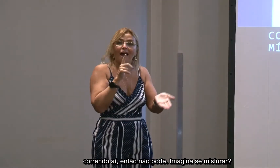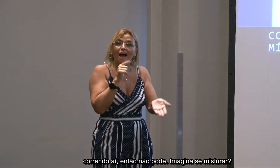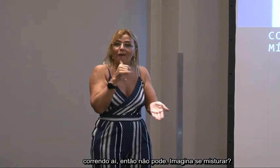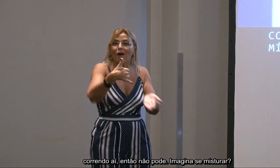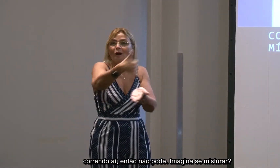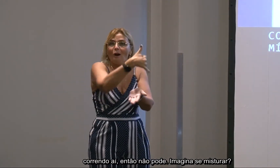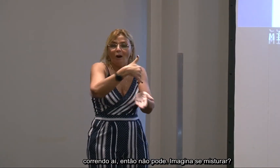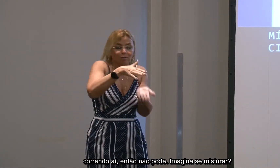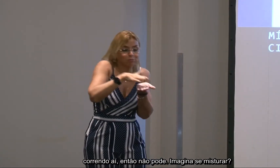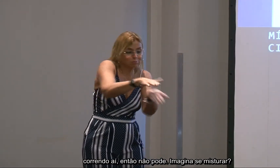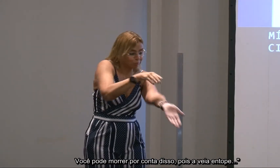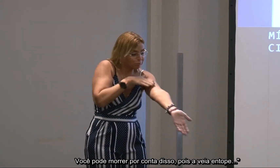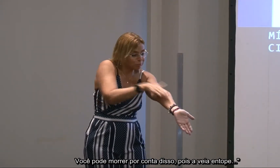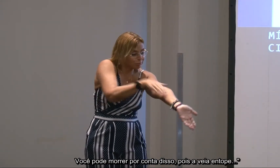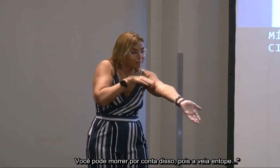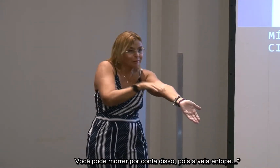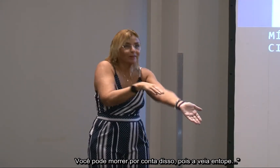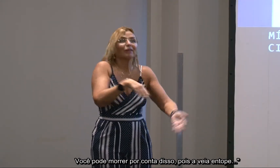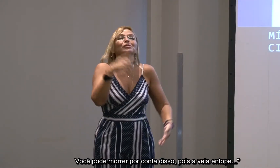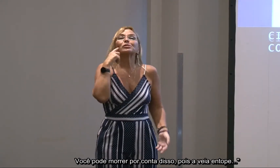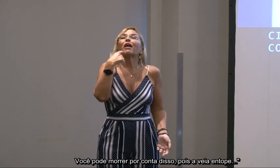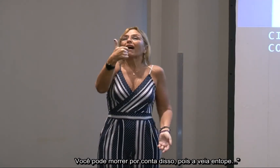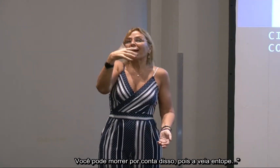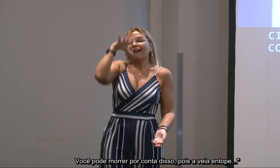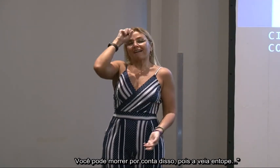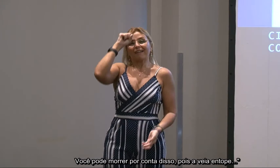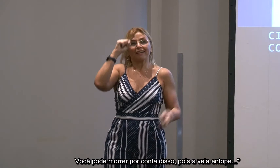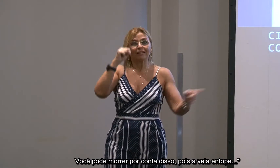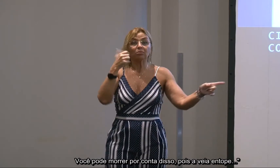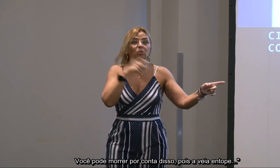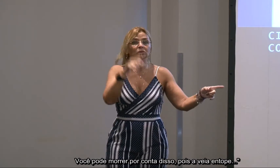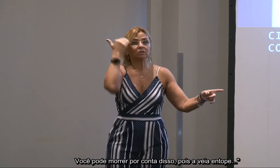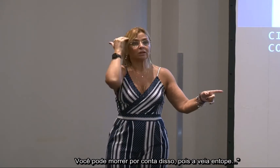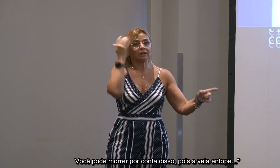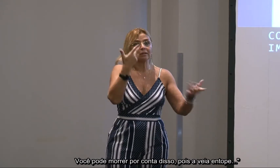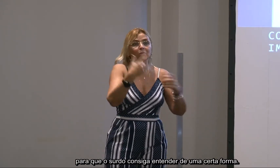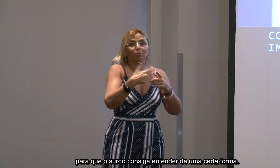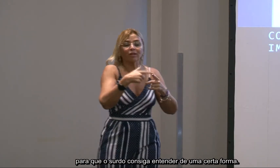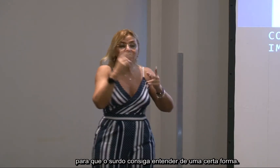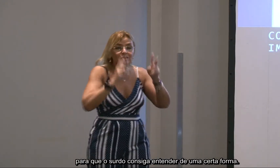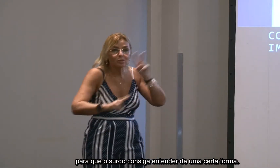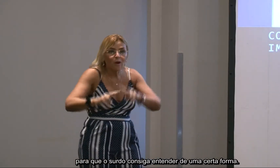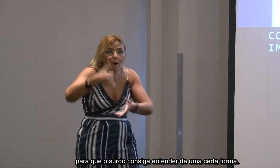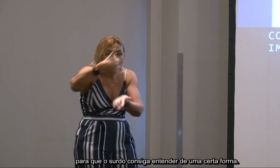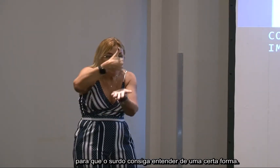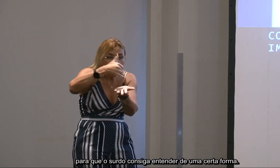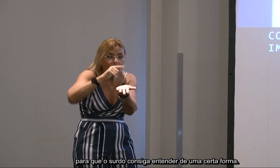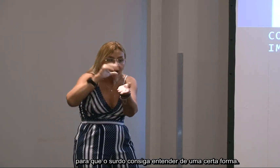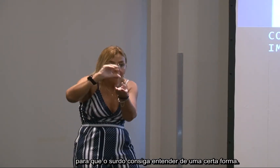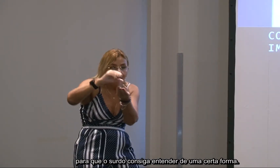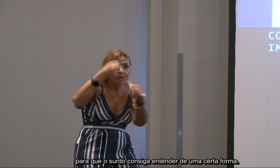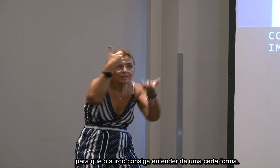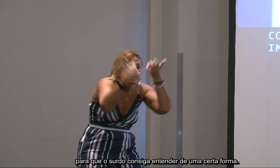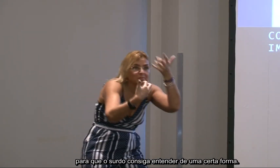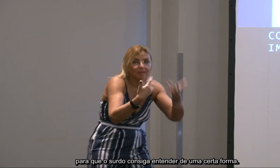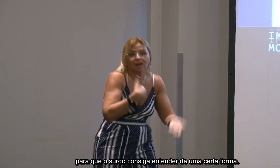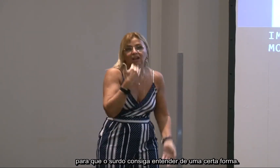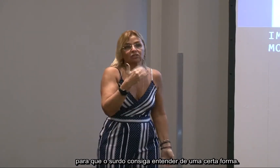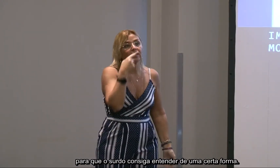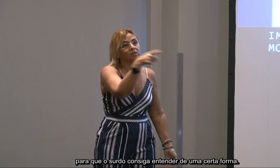se misturar, você pode morrer por conta disso, porque é ventope, para que o surdo consiga entender de uma